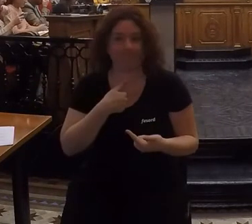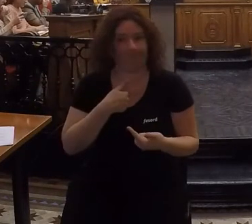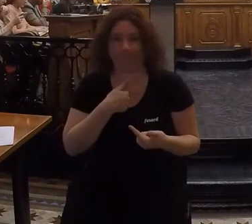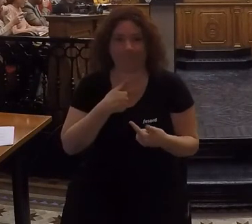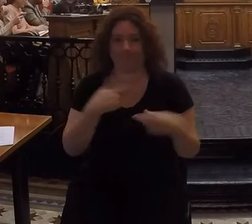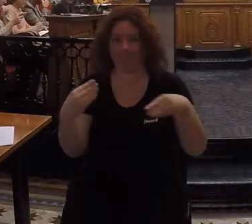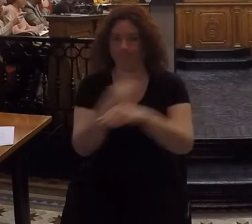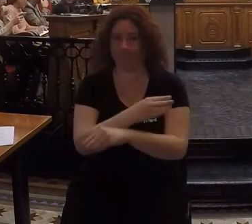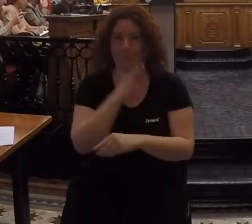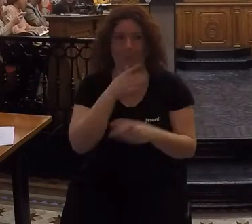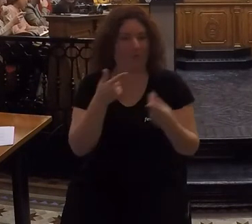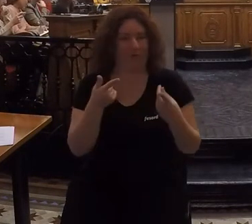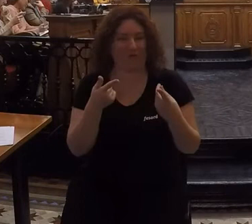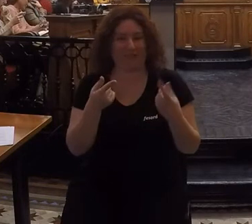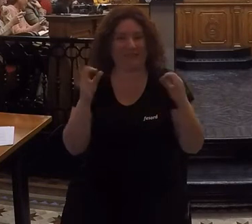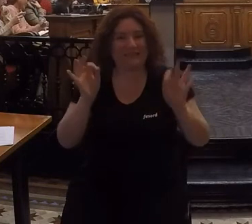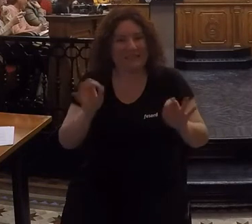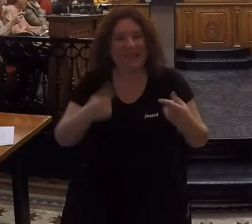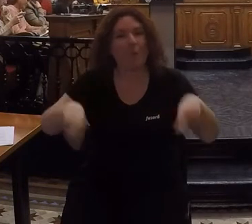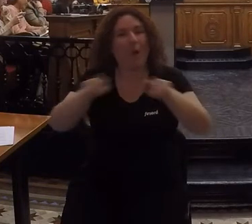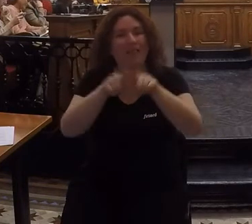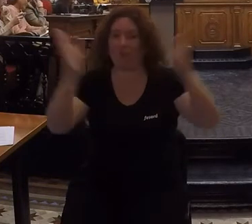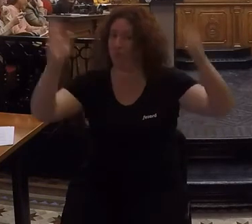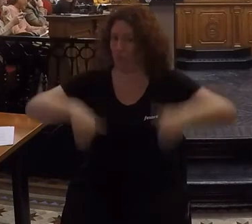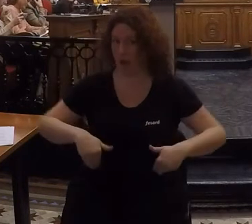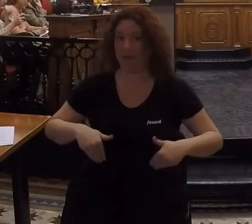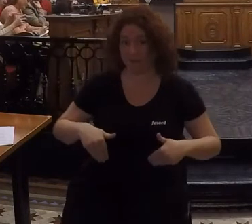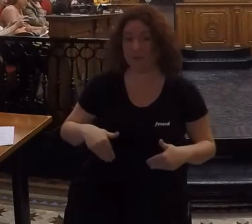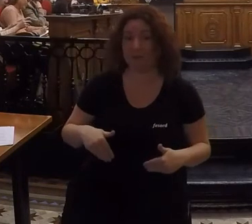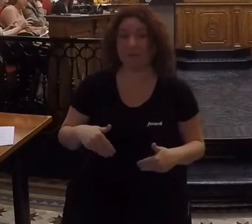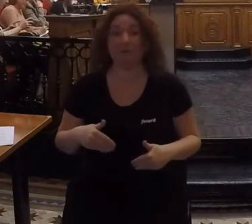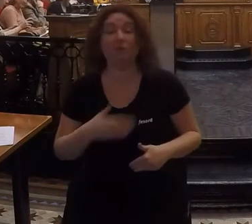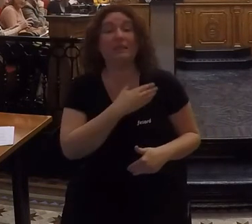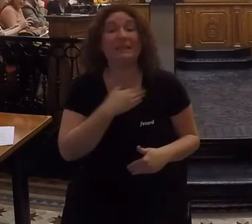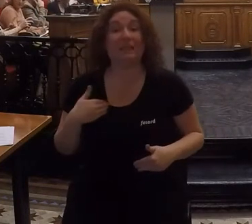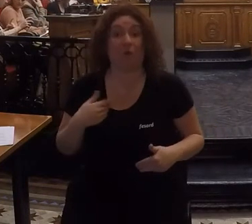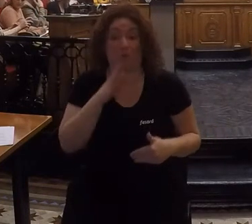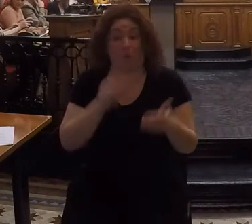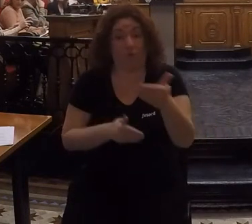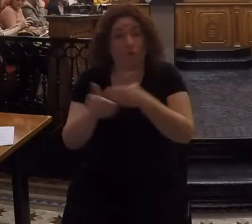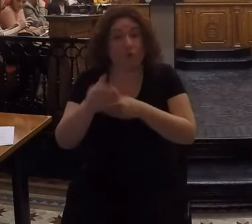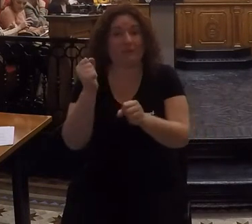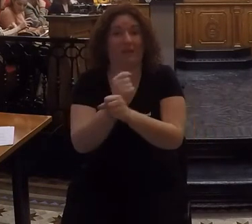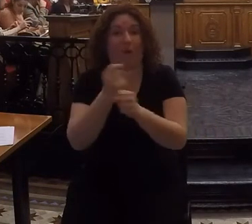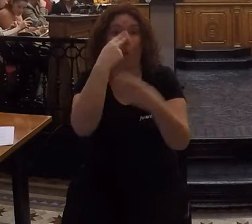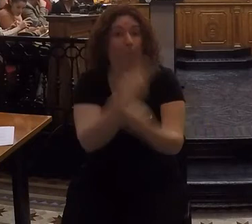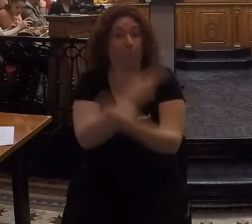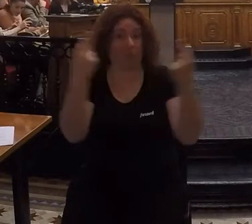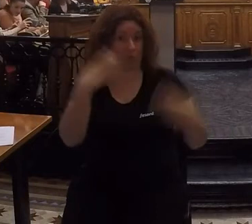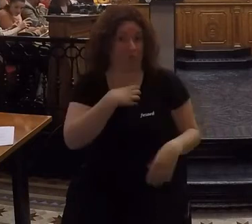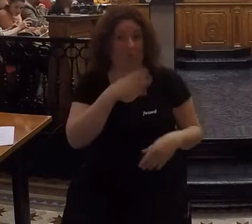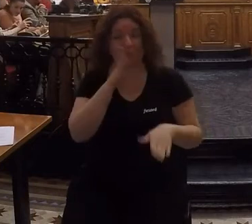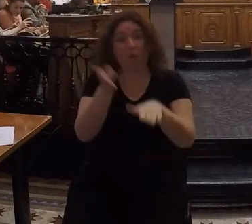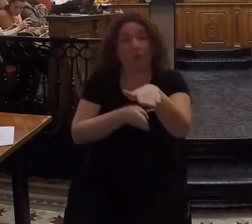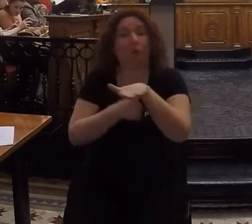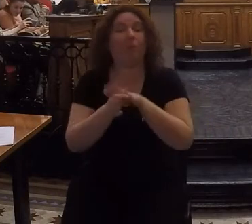de igualdad para el acceso a un trabajo público. Como dijimos en su momento, se están realizando mucho el acceso en el Ayuntamiento simplemente con